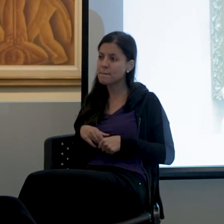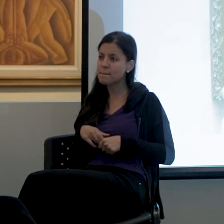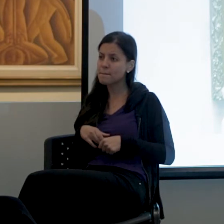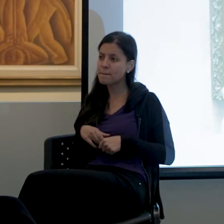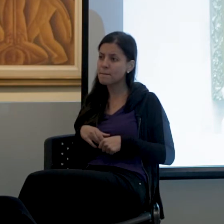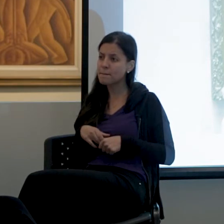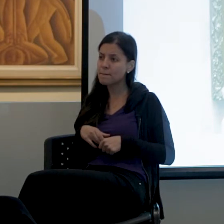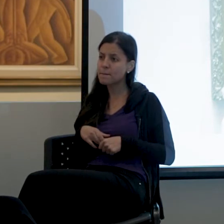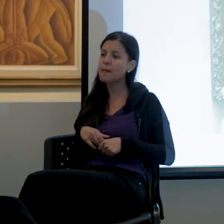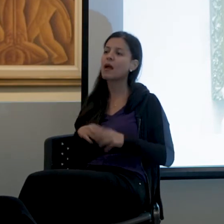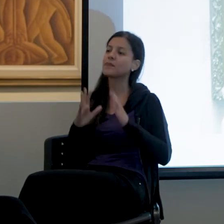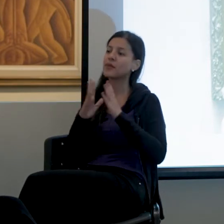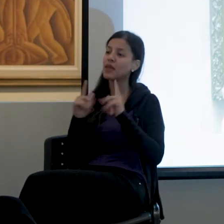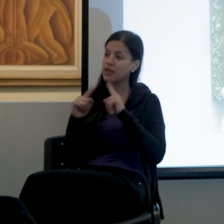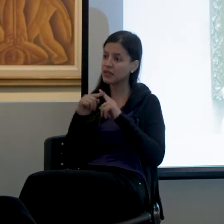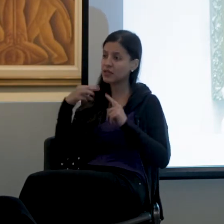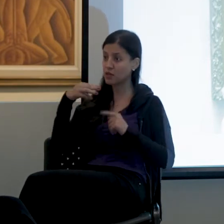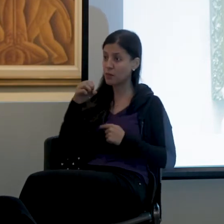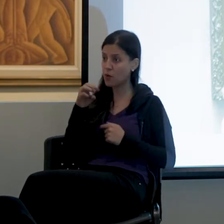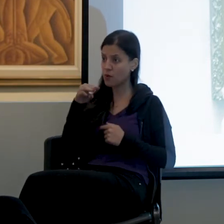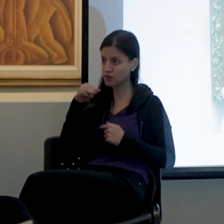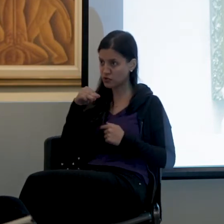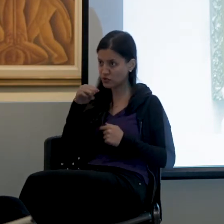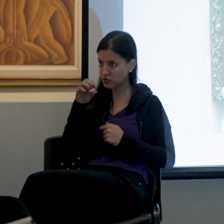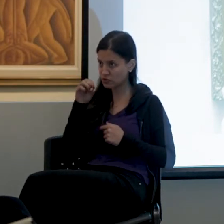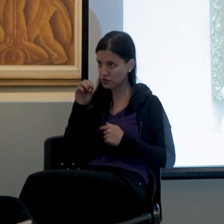bairro turístico de Paris, foi